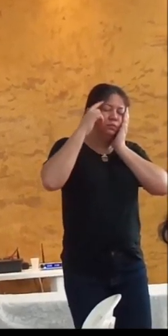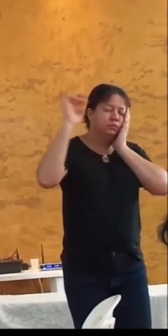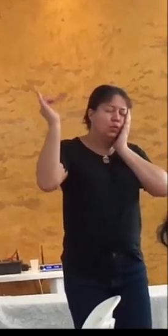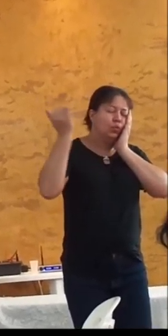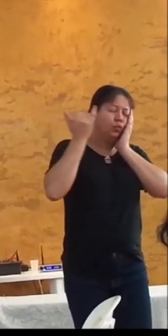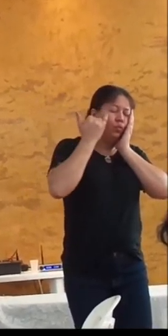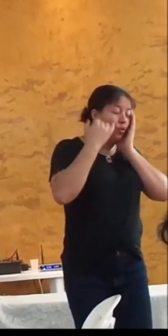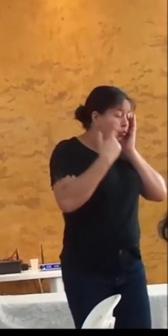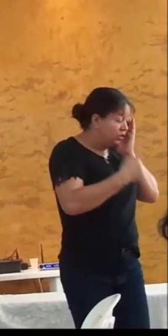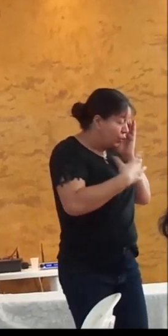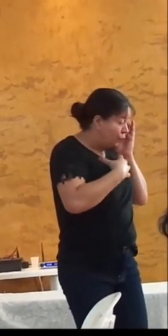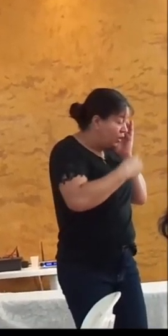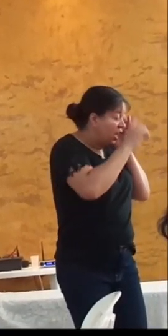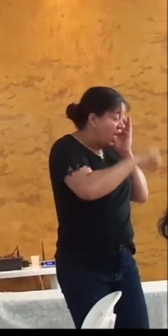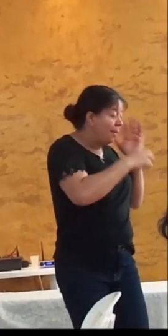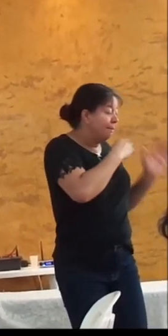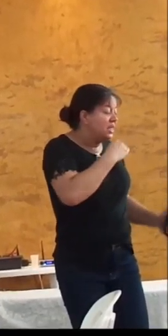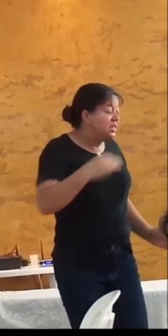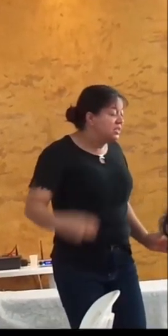seria o Messias.